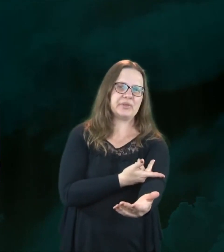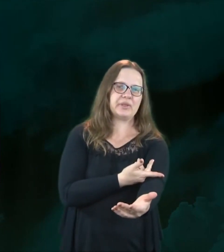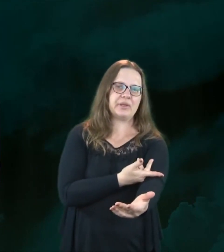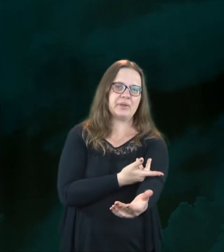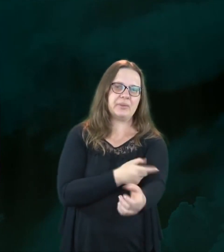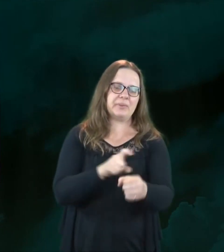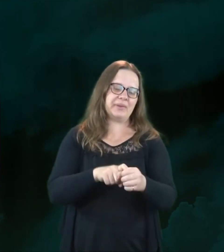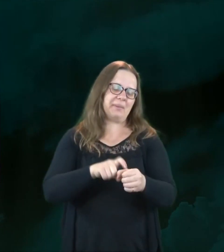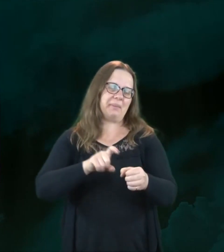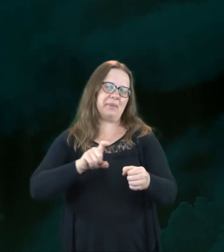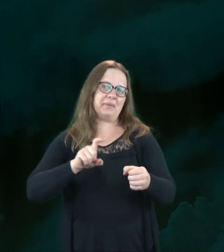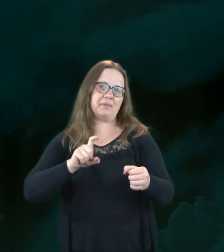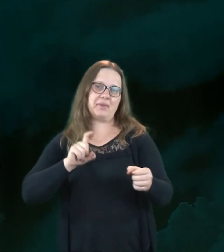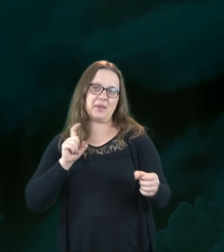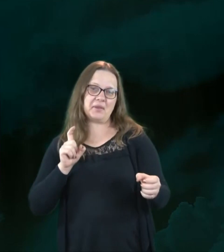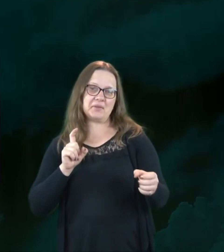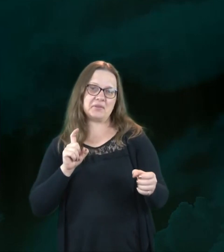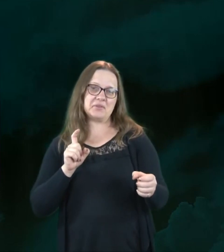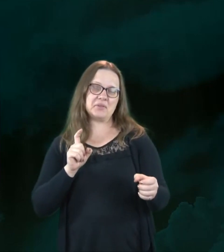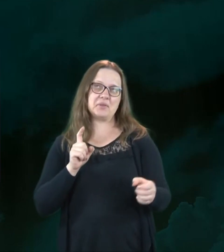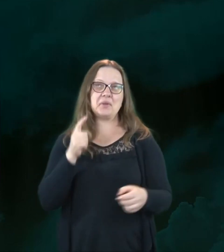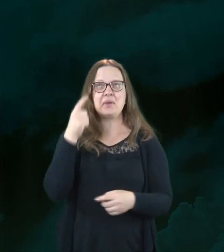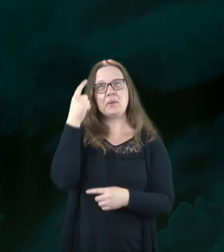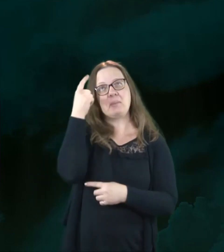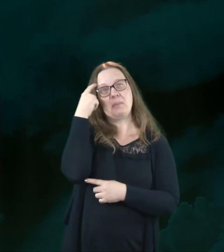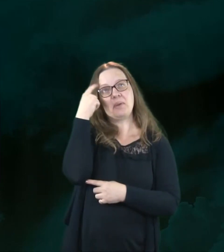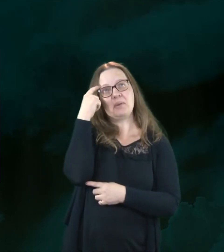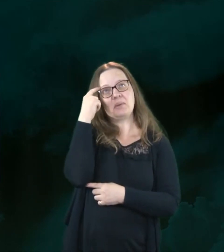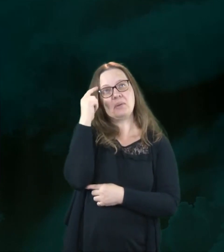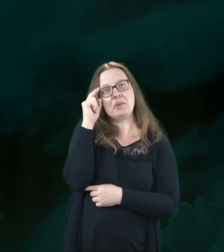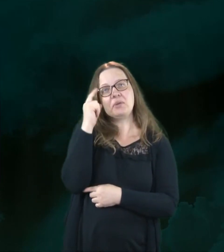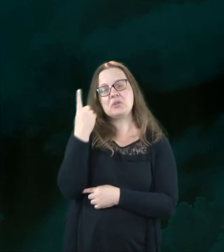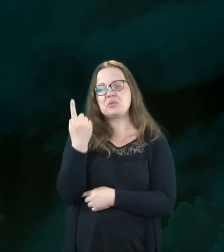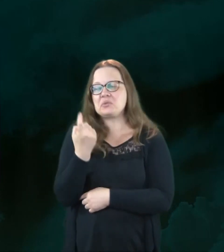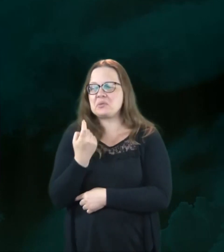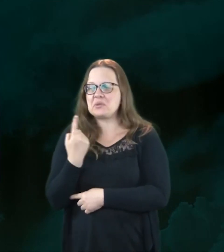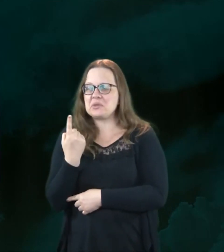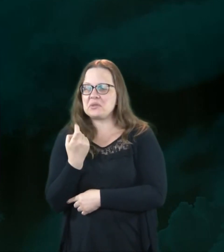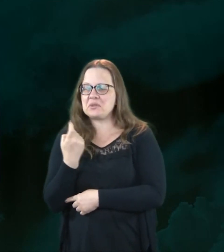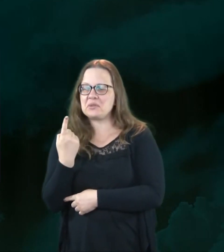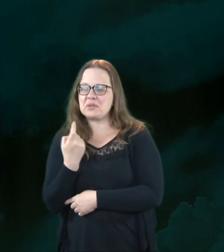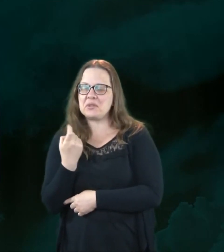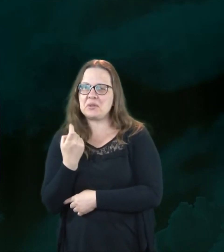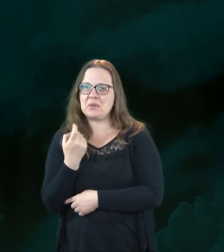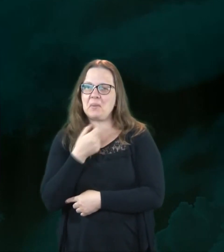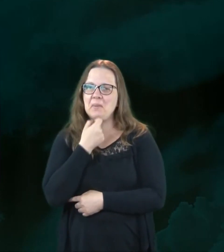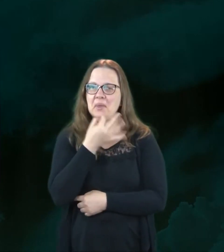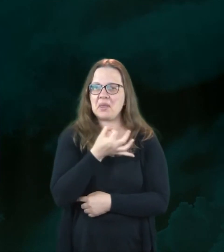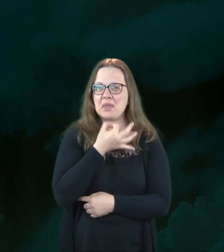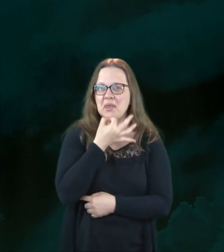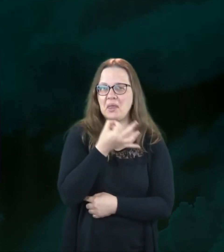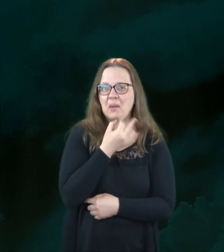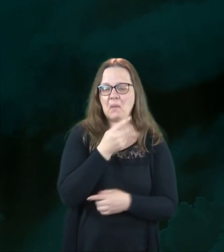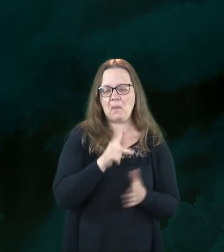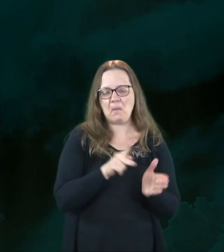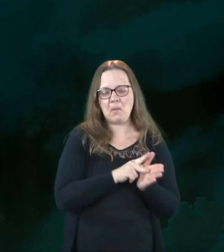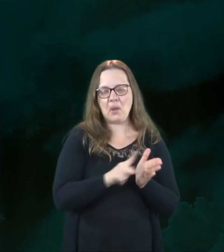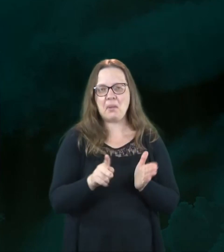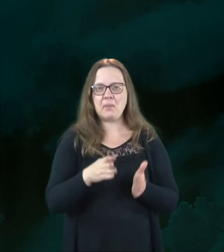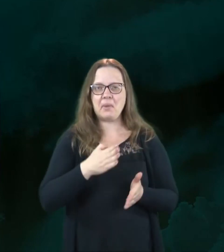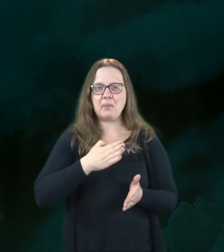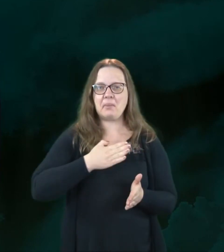ainda gosta do que quer, você toma decisão do que quer, não está sendo governado por Deus na sua alma.